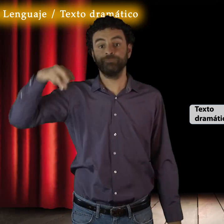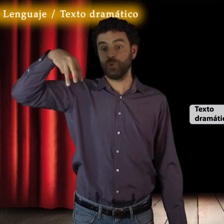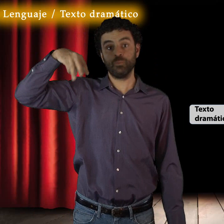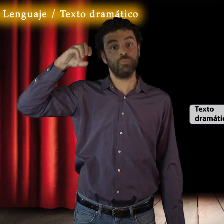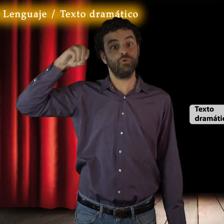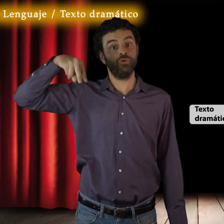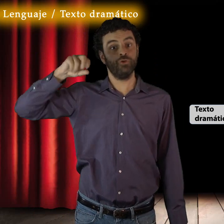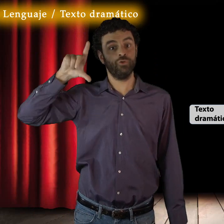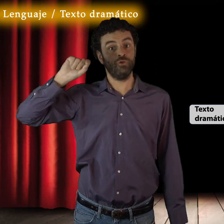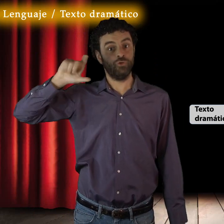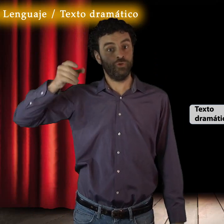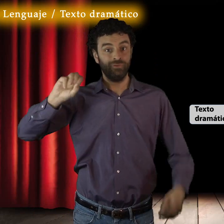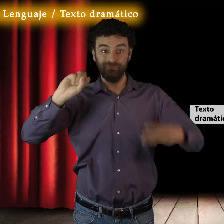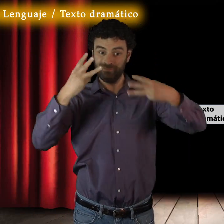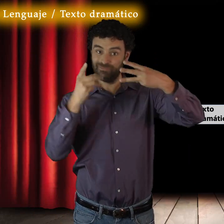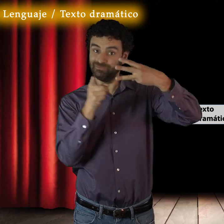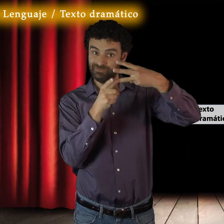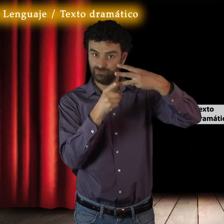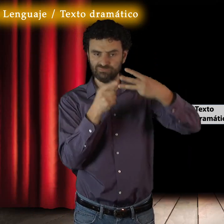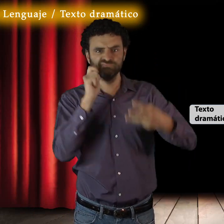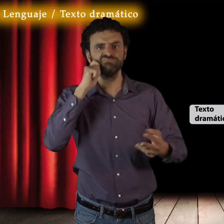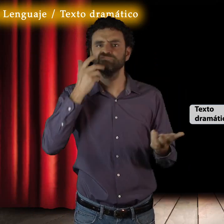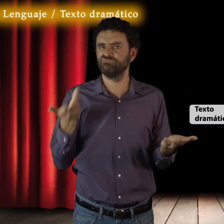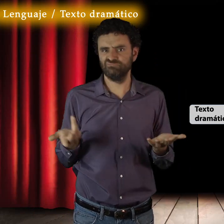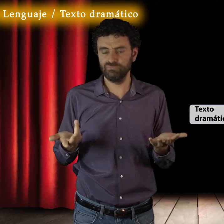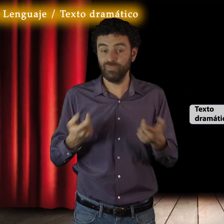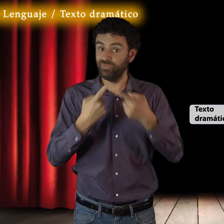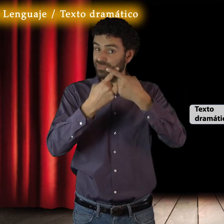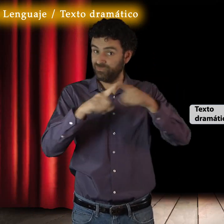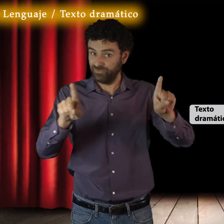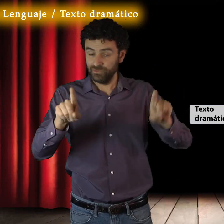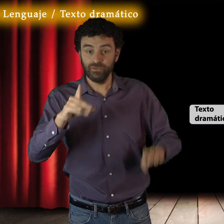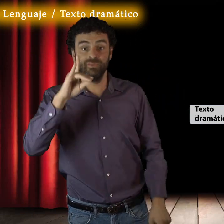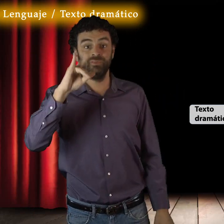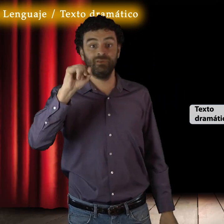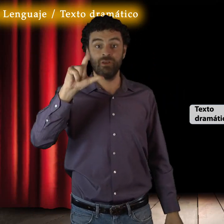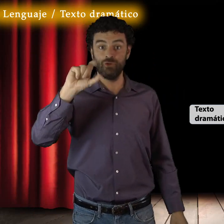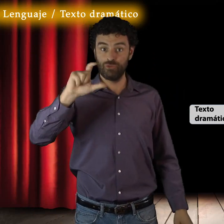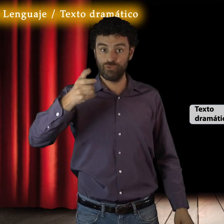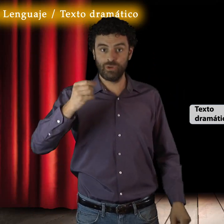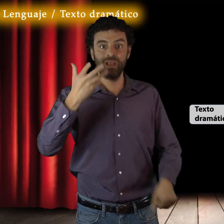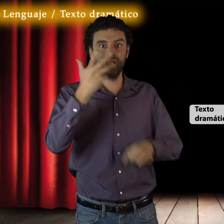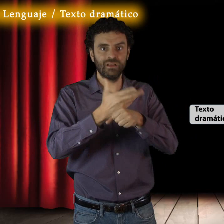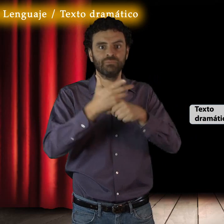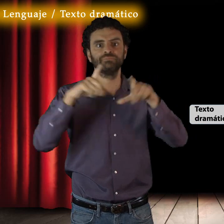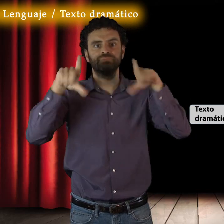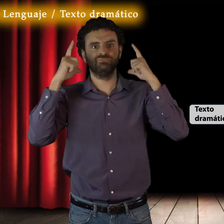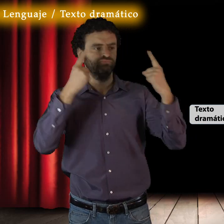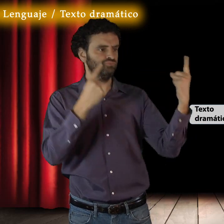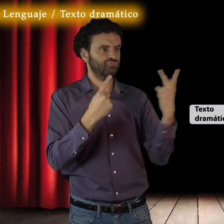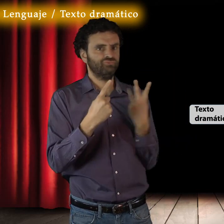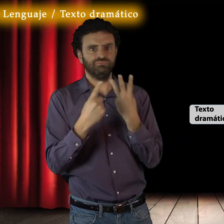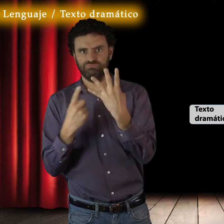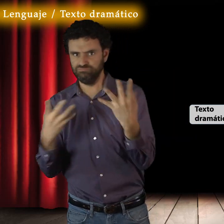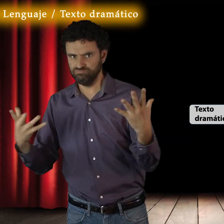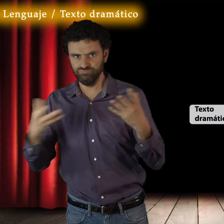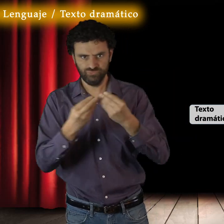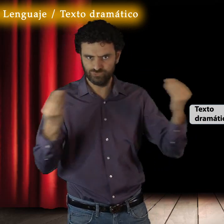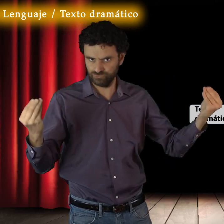monólogo es el parlamento que realiza un personaje sin dirigirse a nadie en concreto simplemente expresa en voz alta